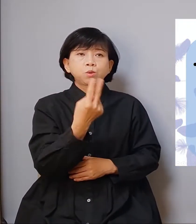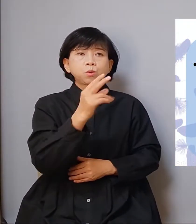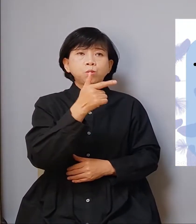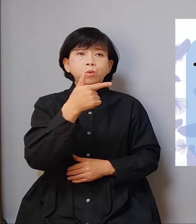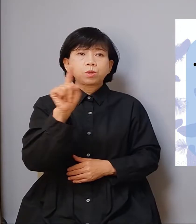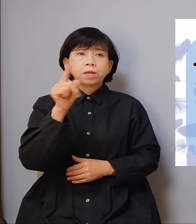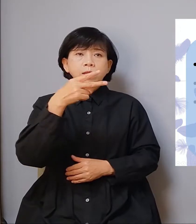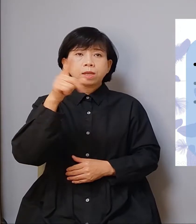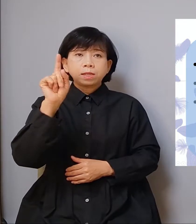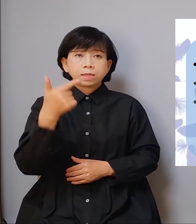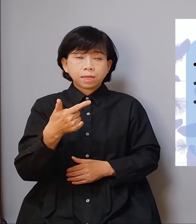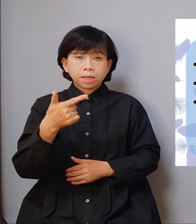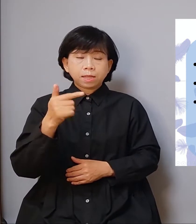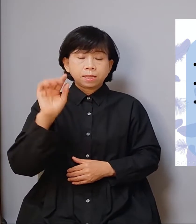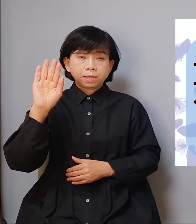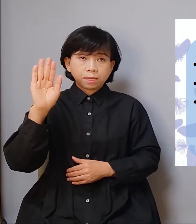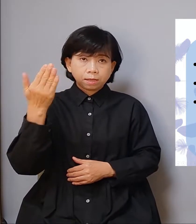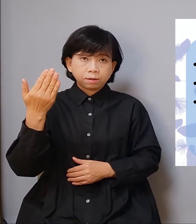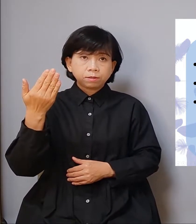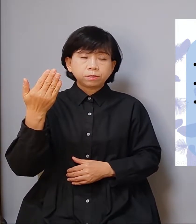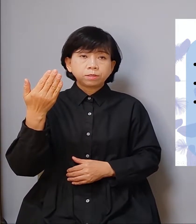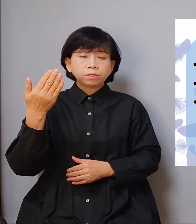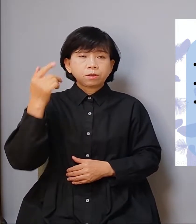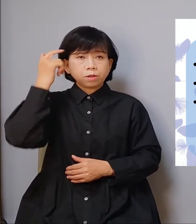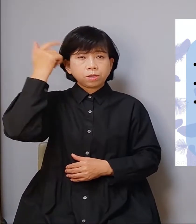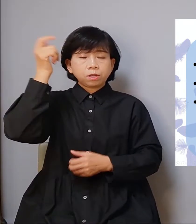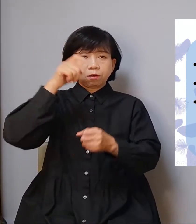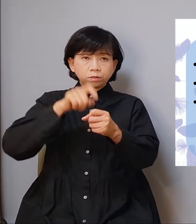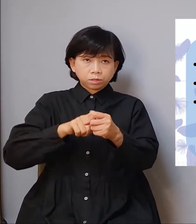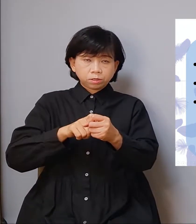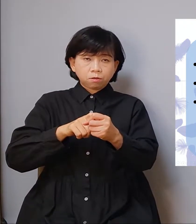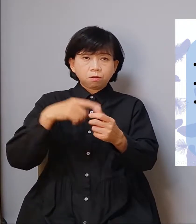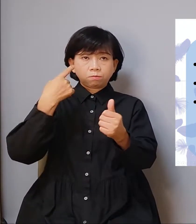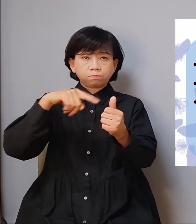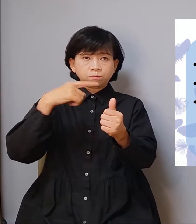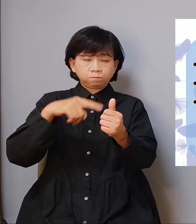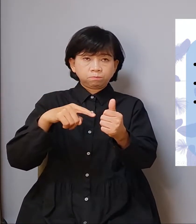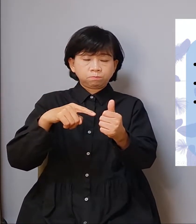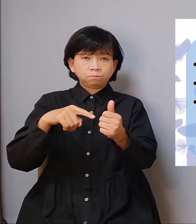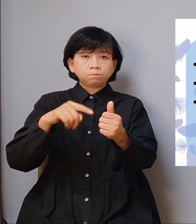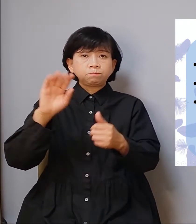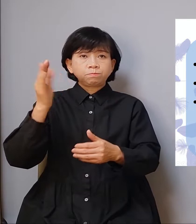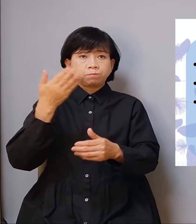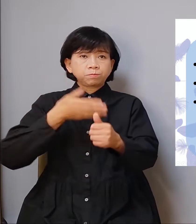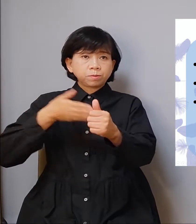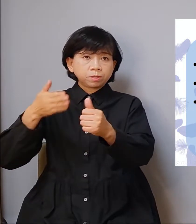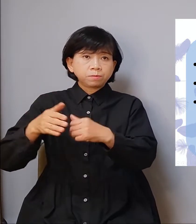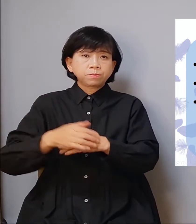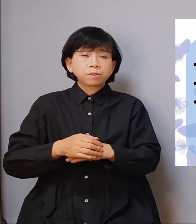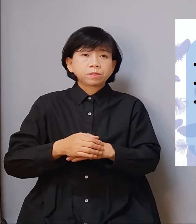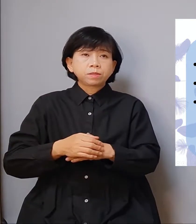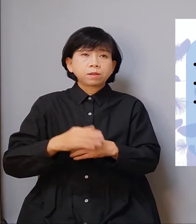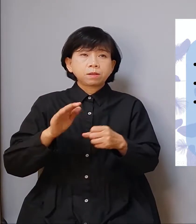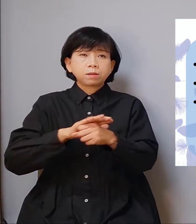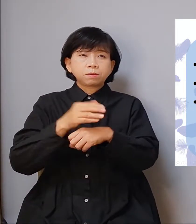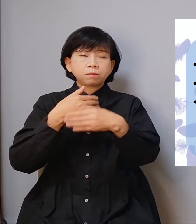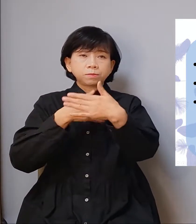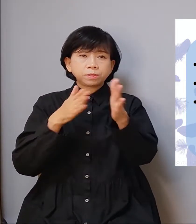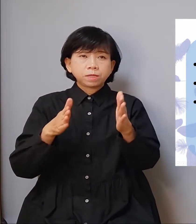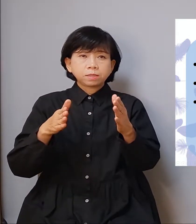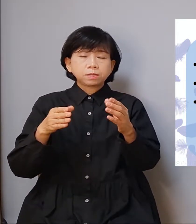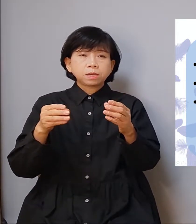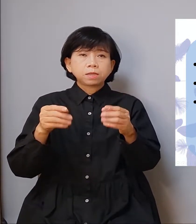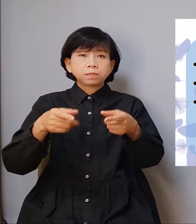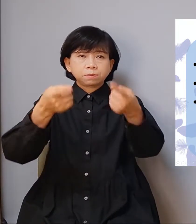영적 친구를 사귀시기 바랍니다. 오늘 영적 파수꾼 권사기도회가 있습니다. 러브상자 참여를 기다립니다.